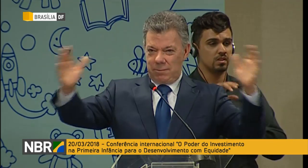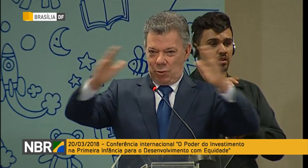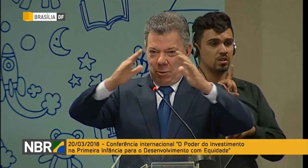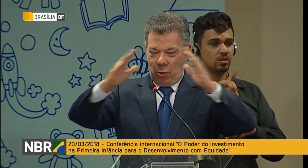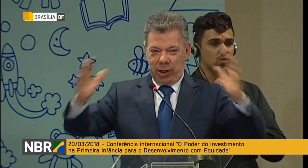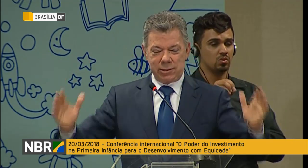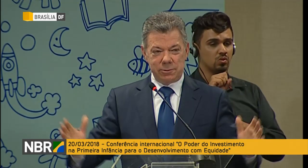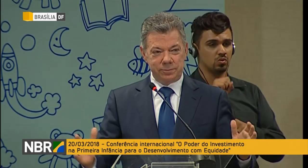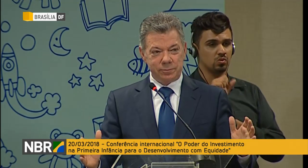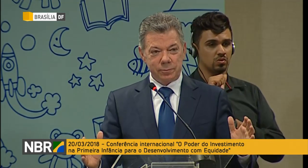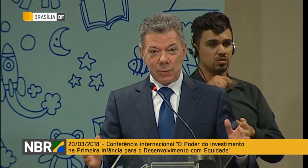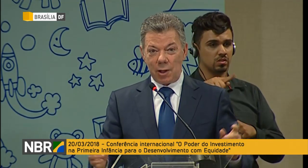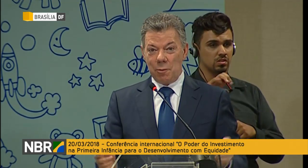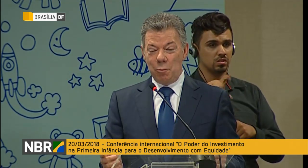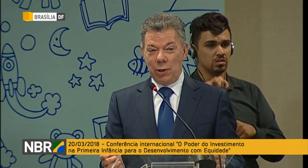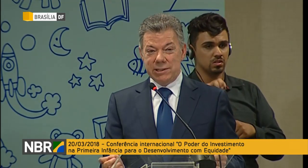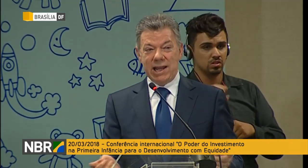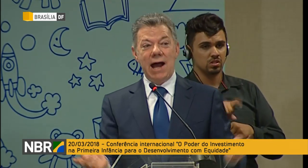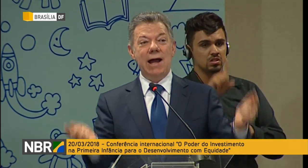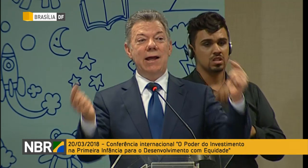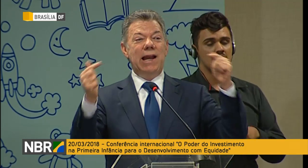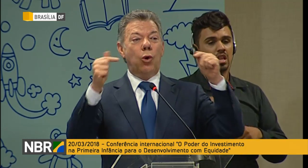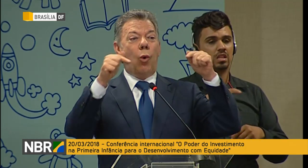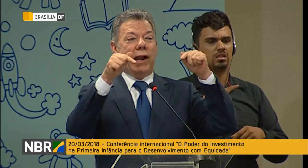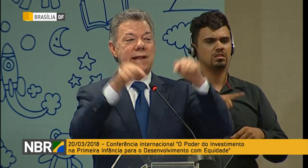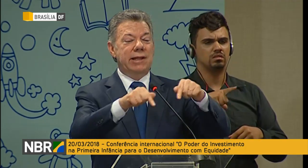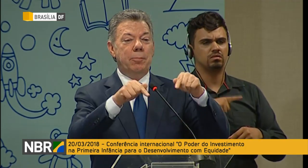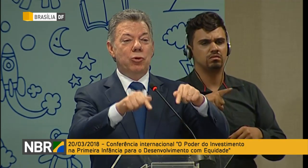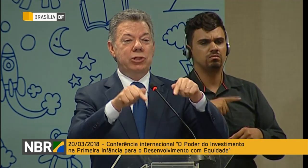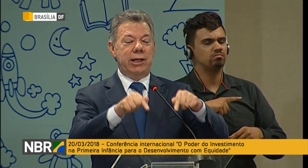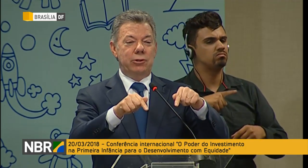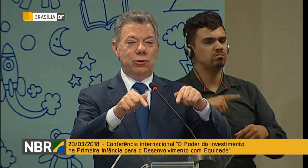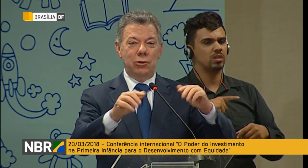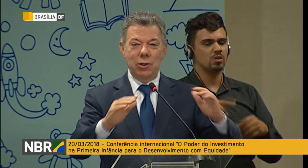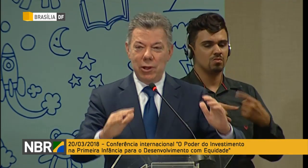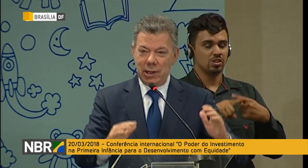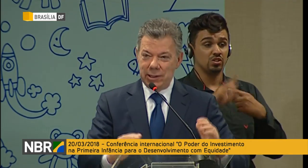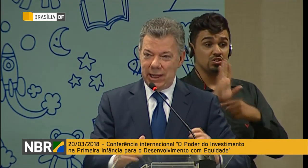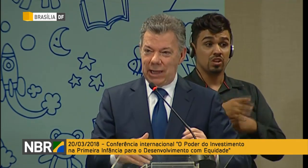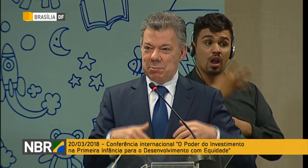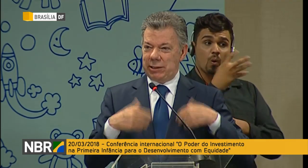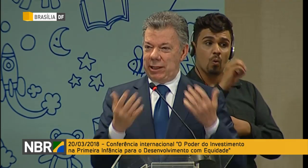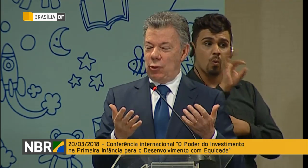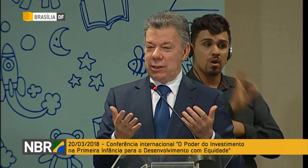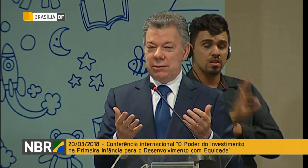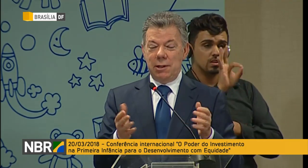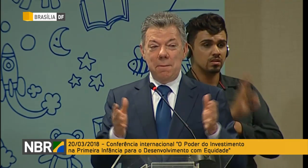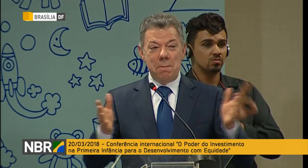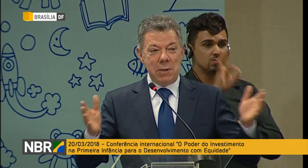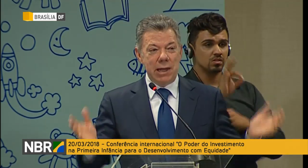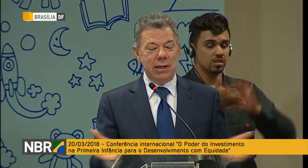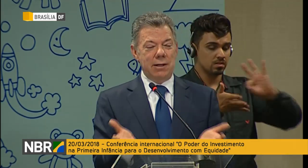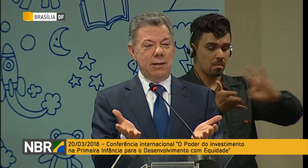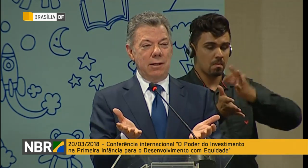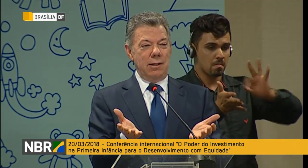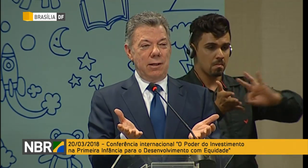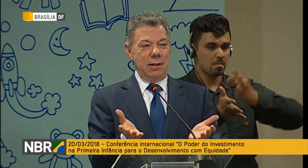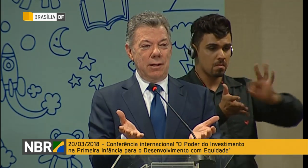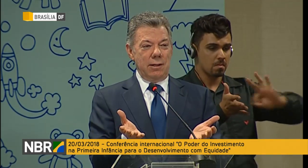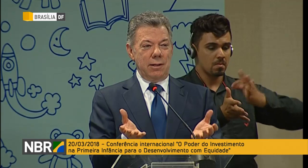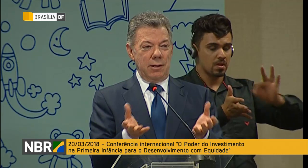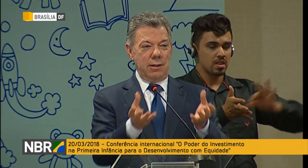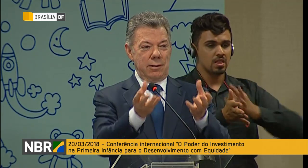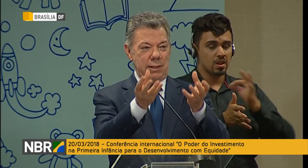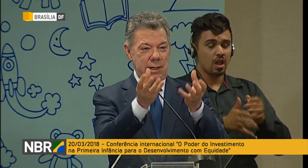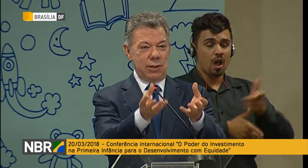a privada, elitista como poucas, porque já 40% dessas matrículas